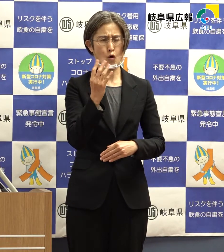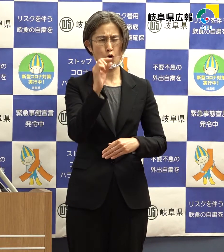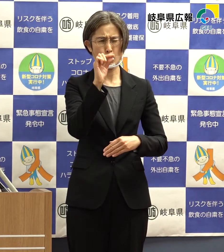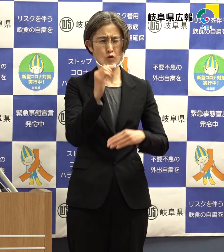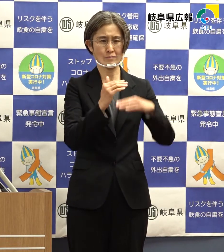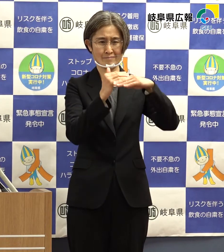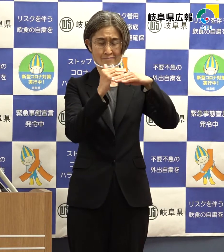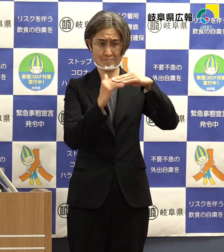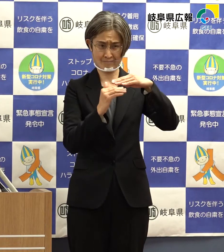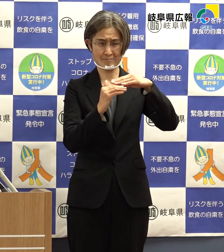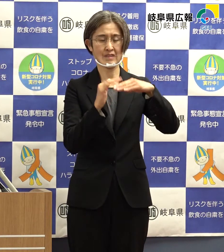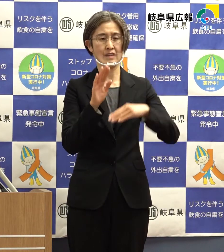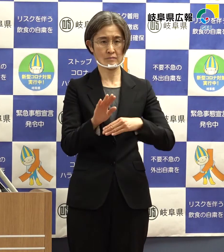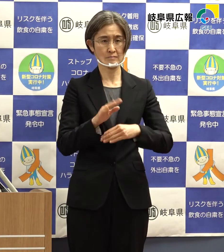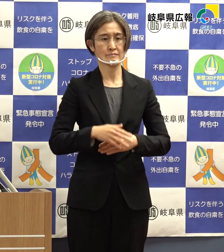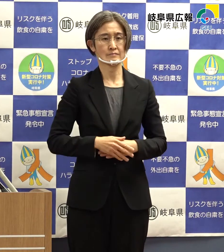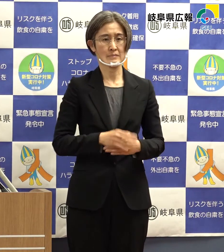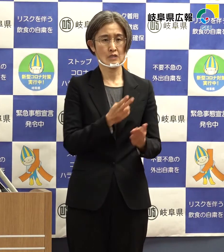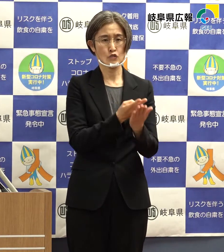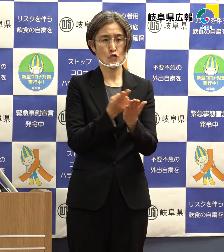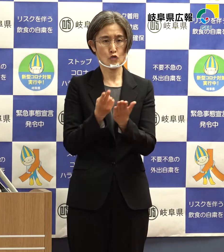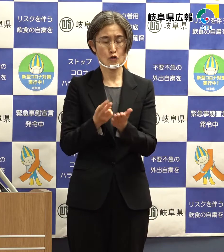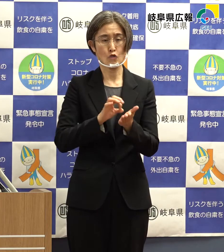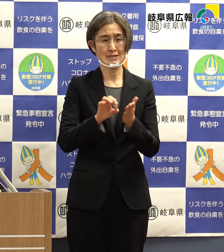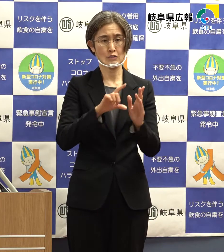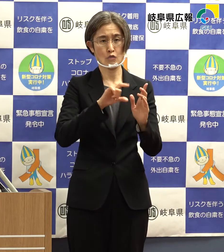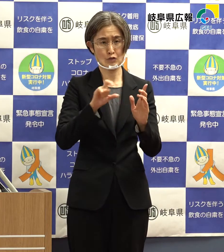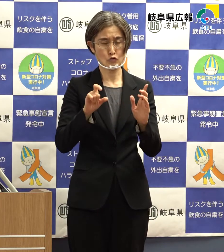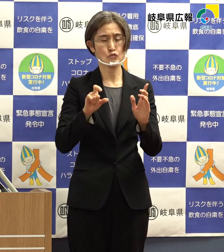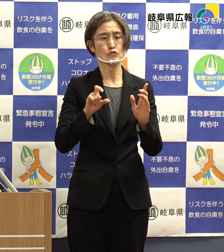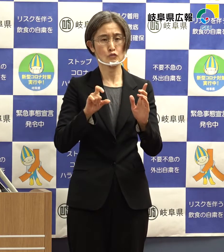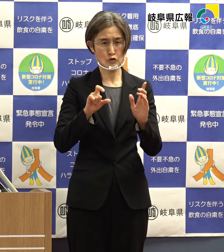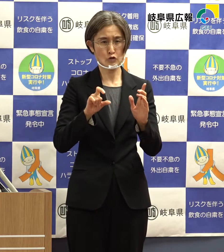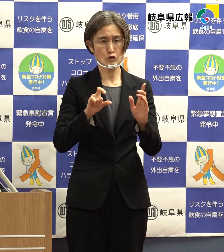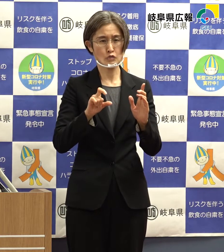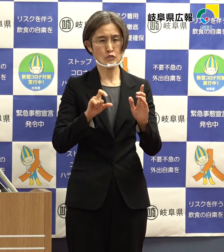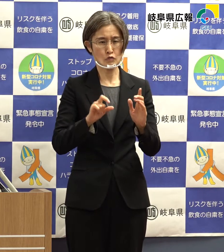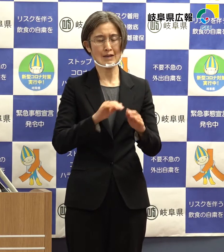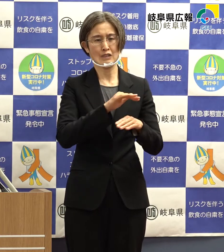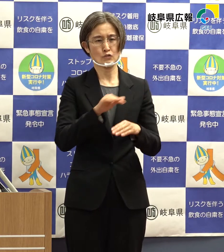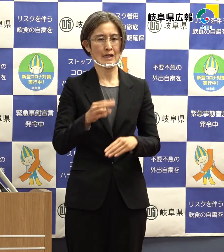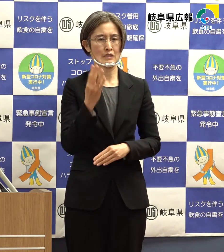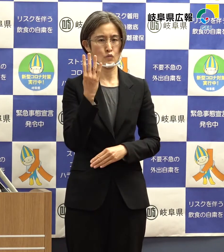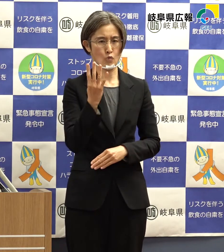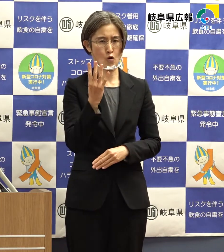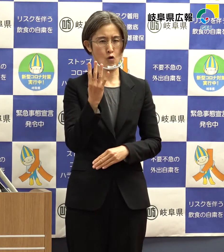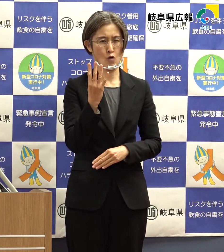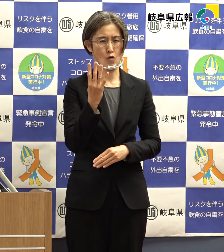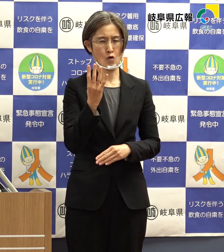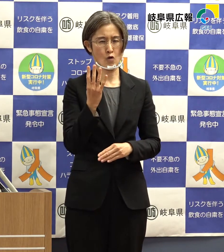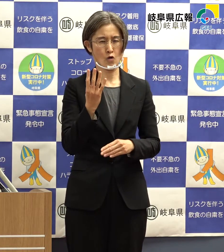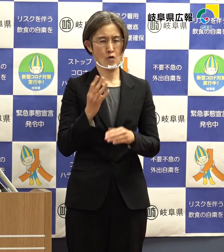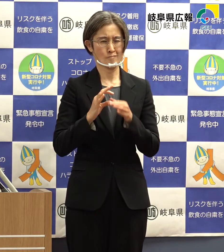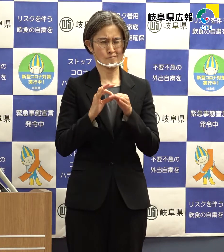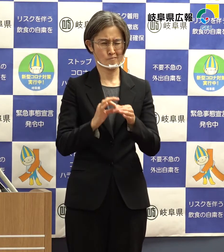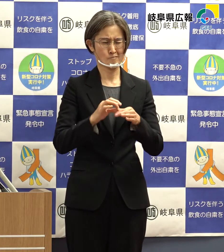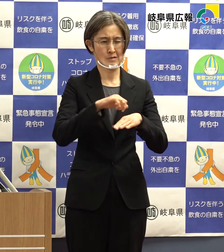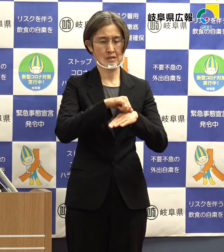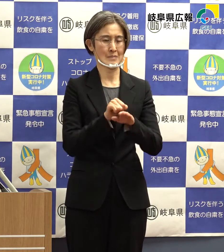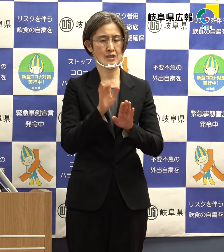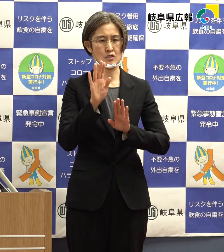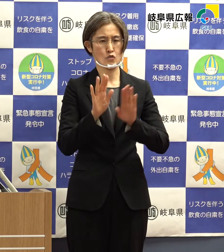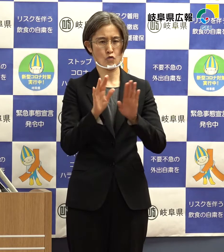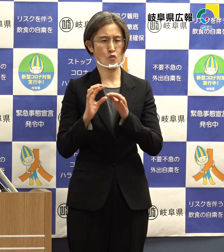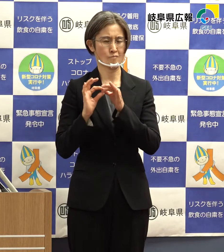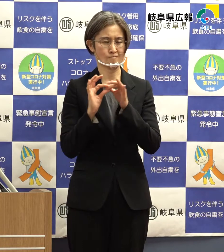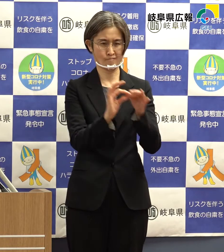から病床の使用率 64.6%、 これはまあステージ4に当たるということで、依然として厳しい状況にあると。で、医